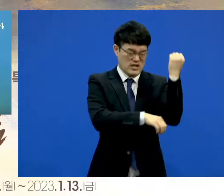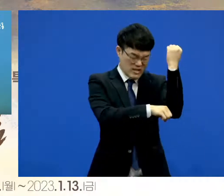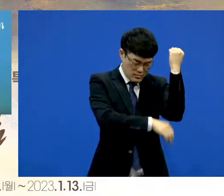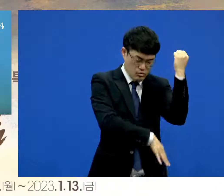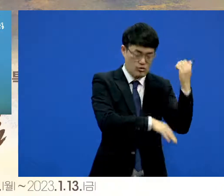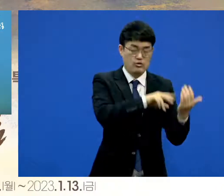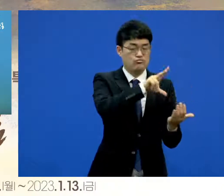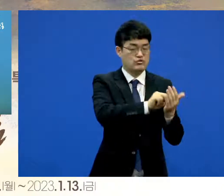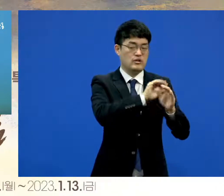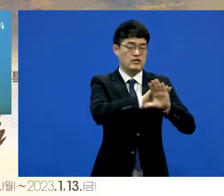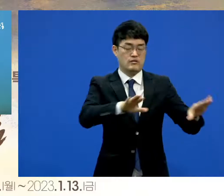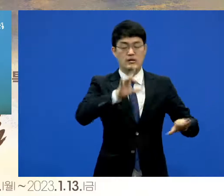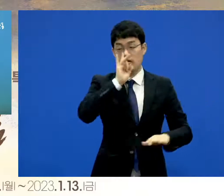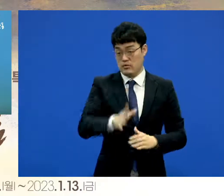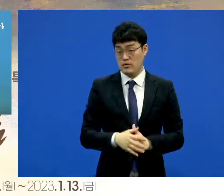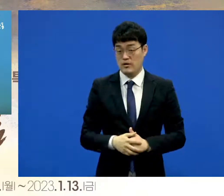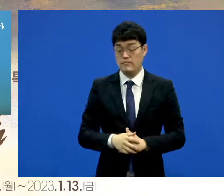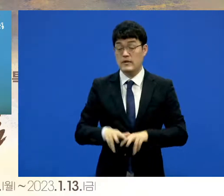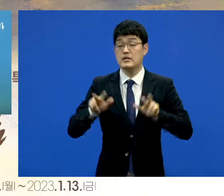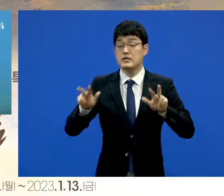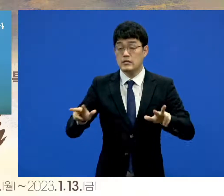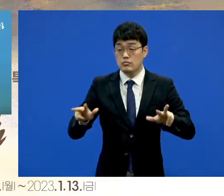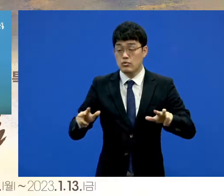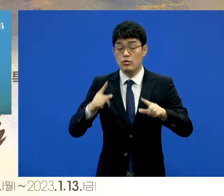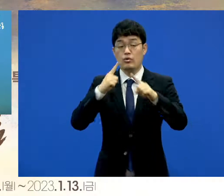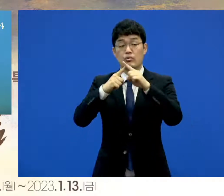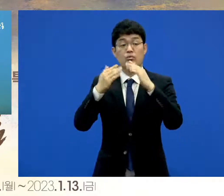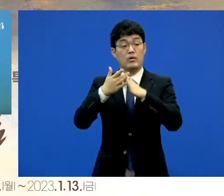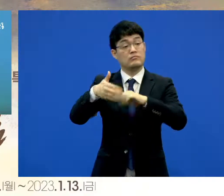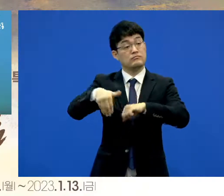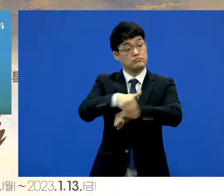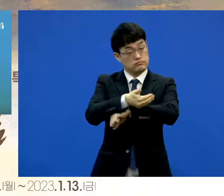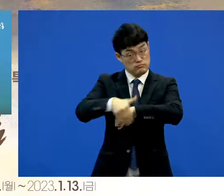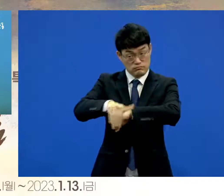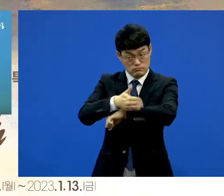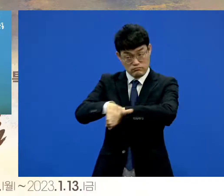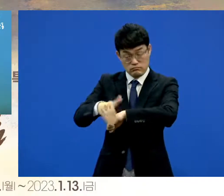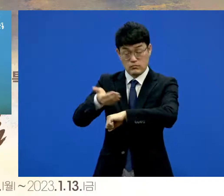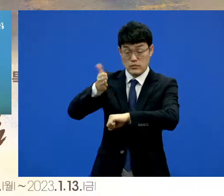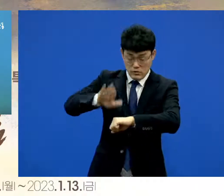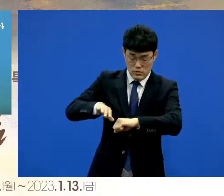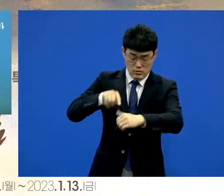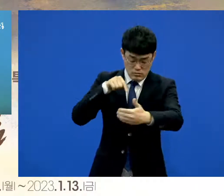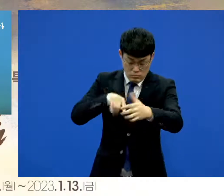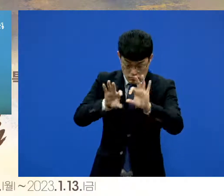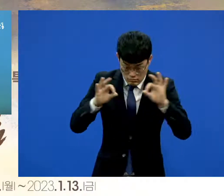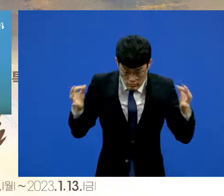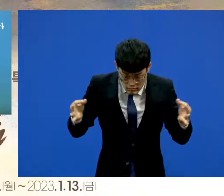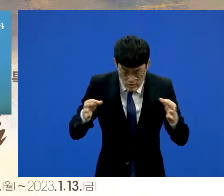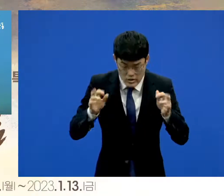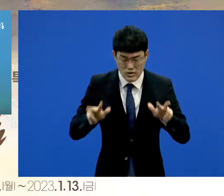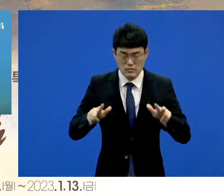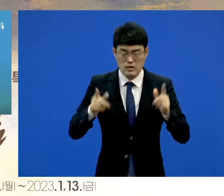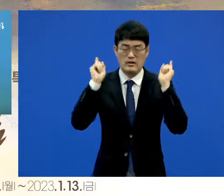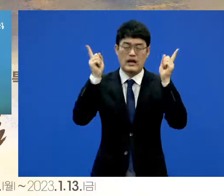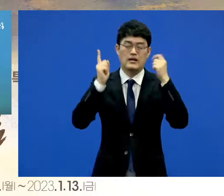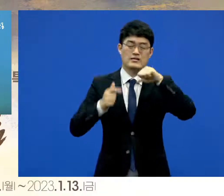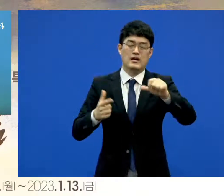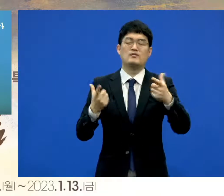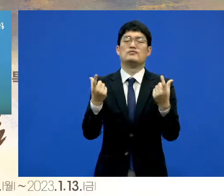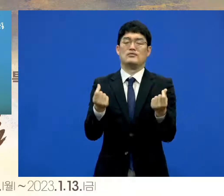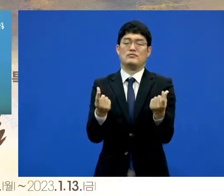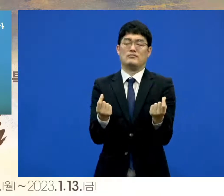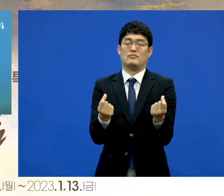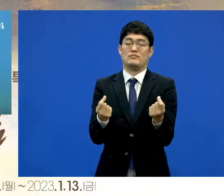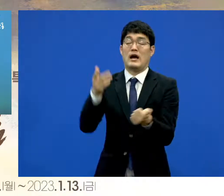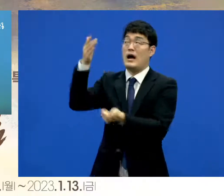오늘 교회 안에도 탕자가 많을 수 있습니다. 아버지 집으로 온 것은 맞아요. 그러나 하나님과의 관계 안으로